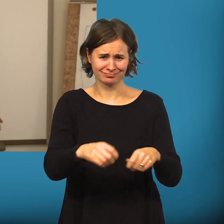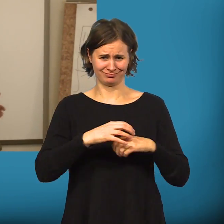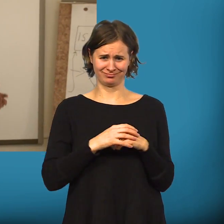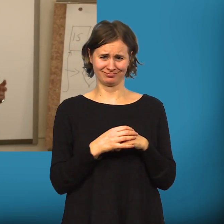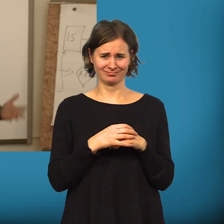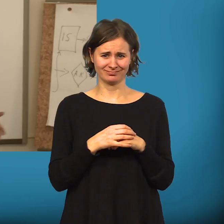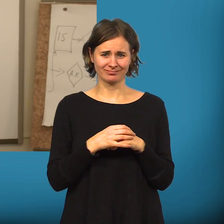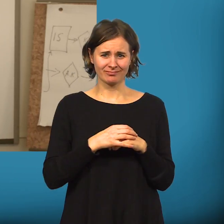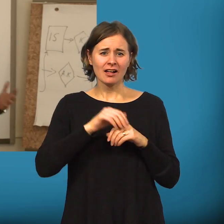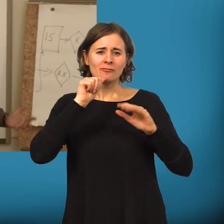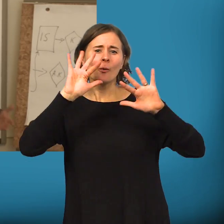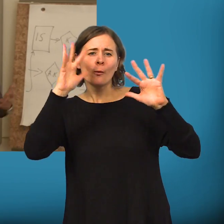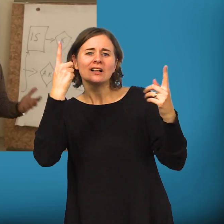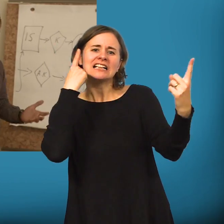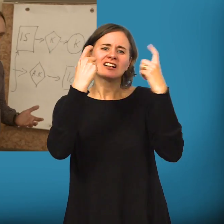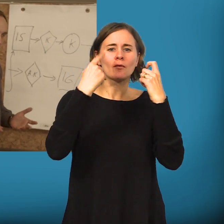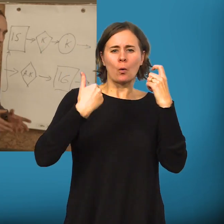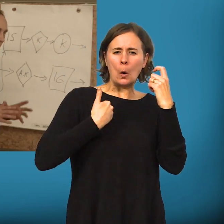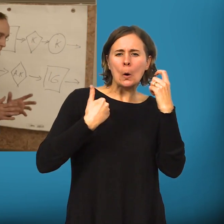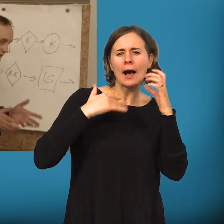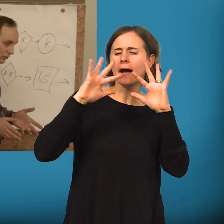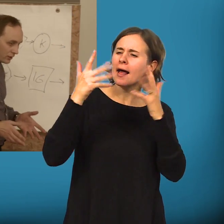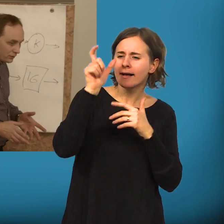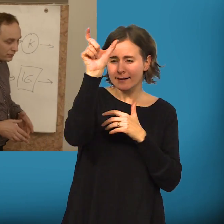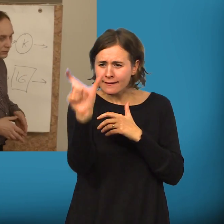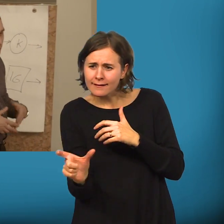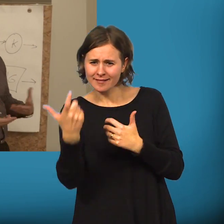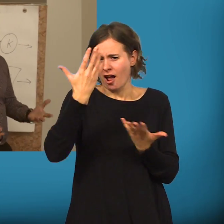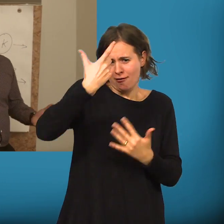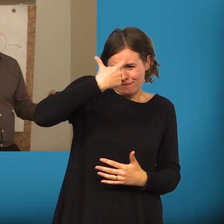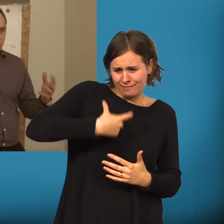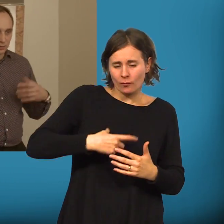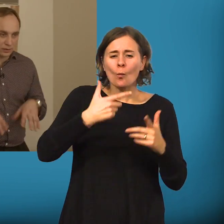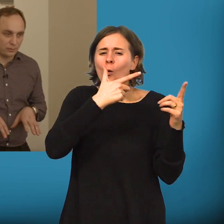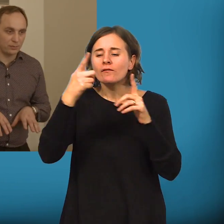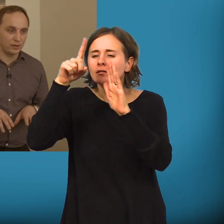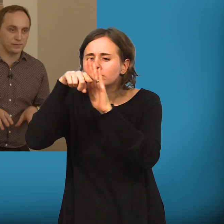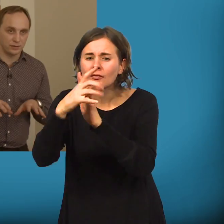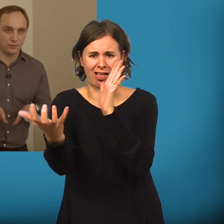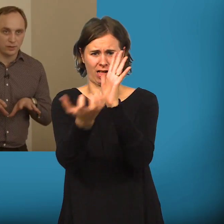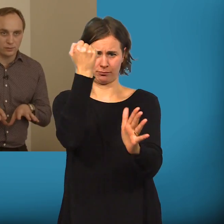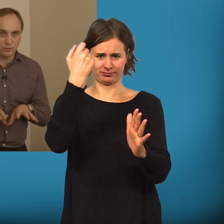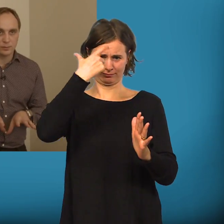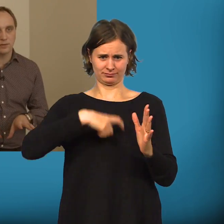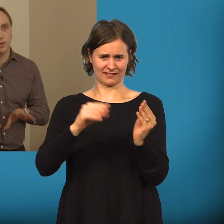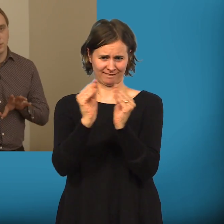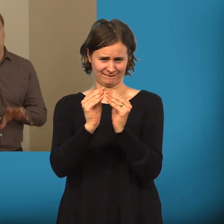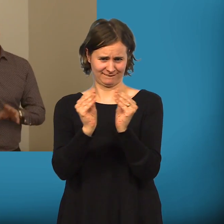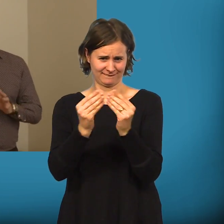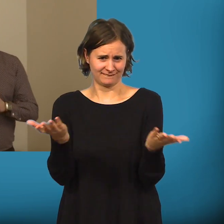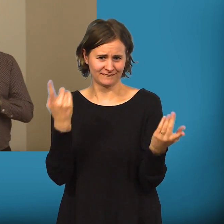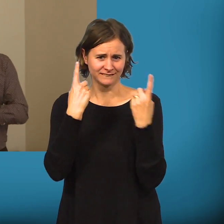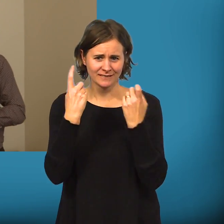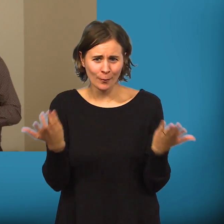mane informacijos nebus jokios. Greičiausiai informacija, jeigu apie mane reikės gauti informaciją, apie